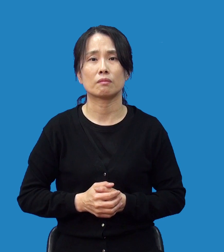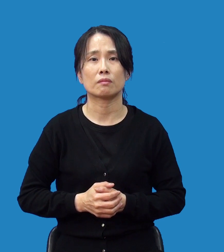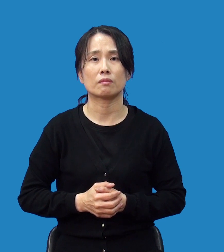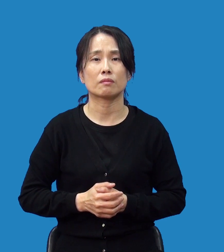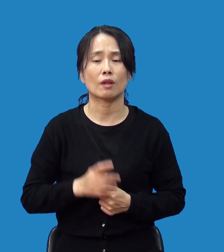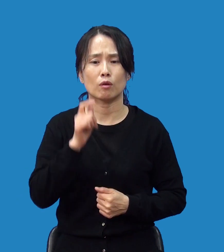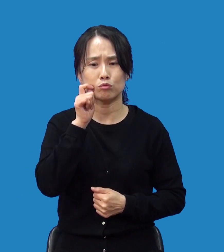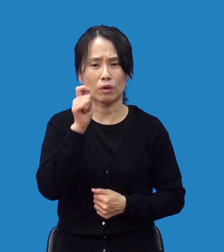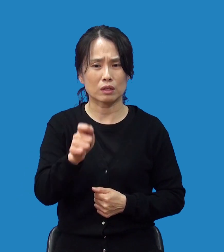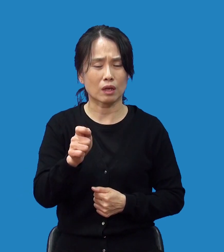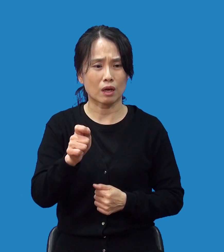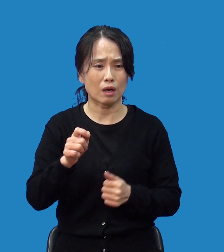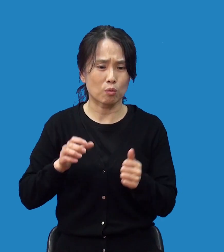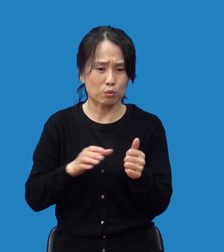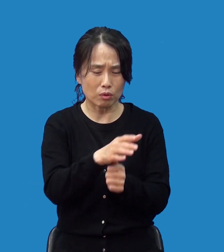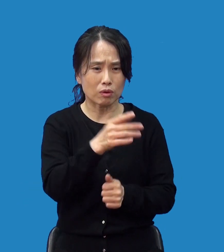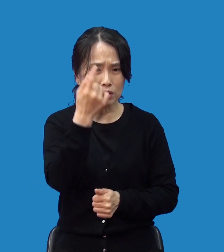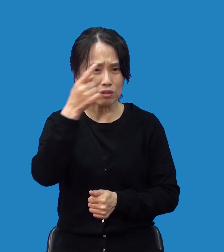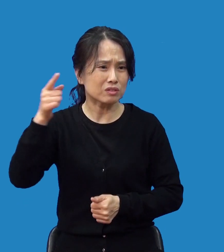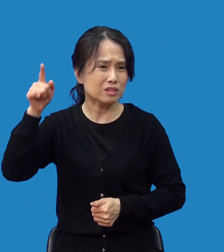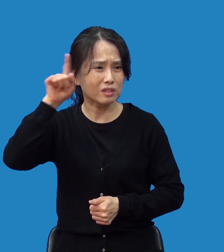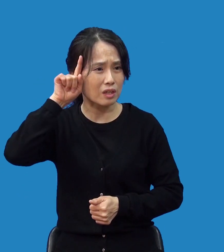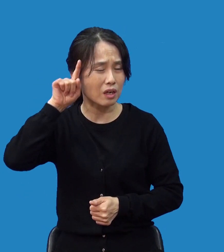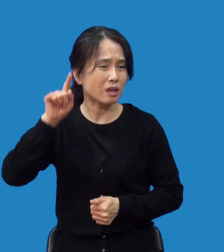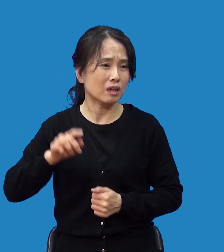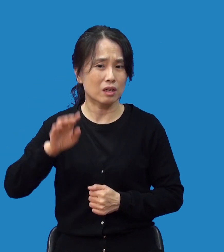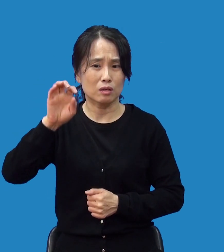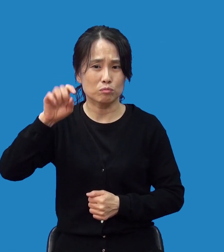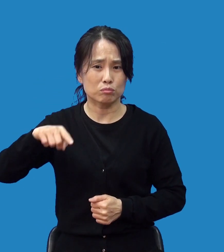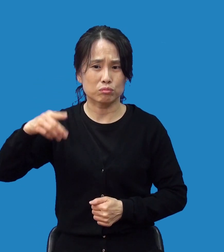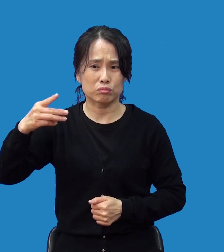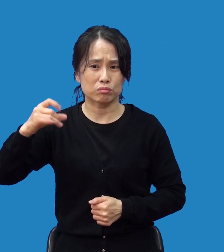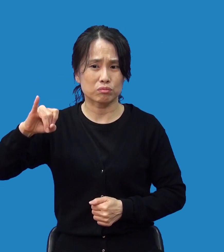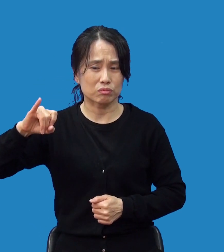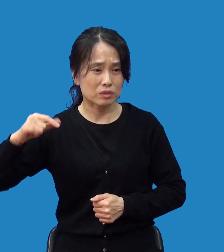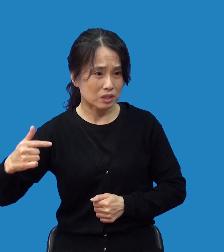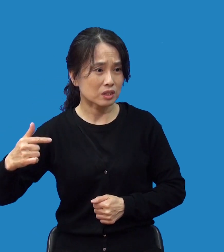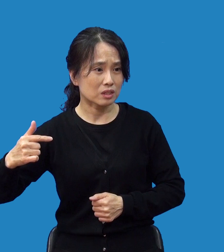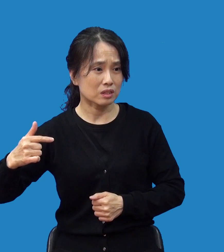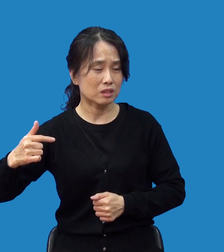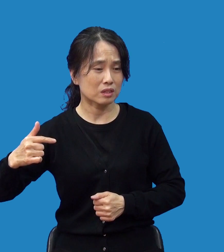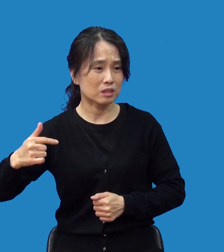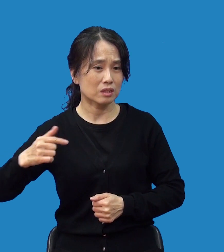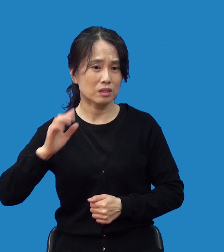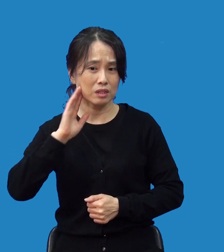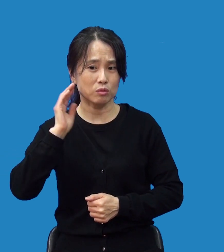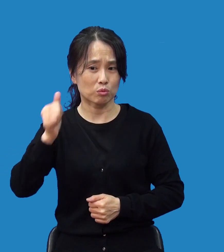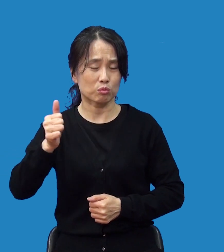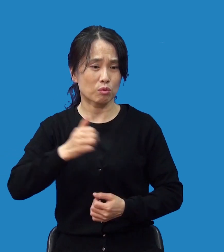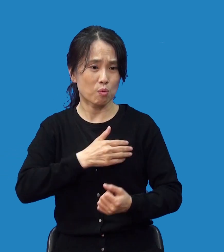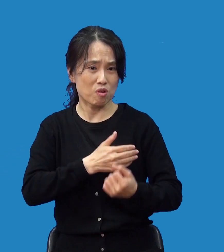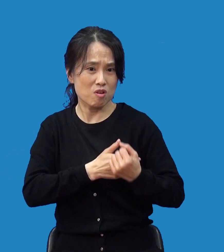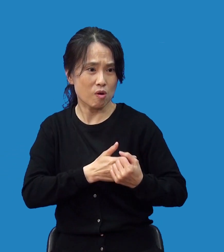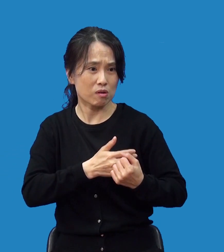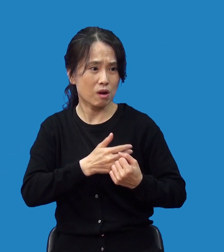우크라이나를 침공한 러시아 푸틴의 그 권력이 얼마나 갈까요?